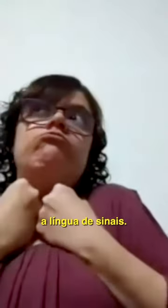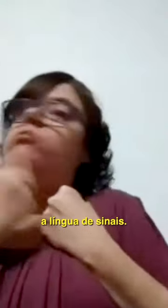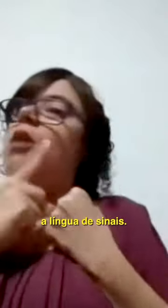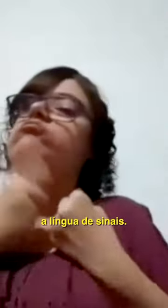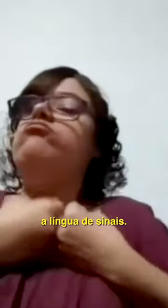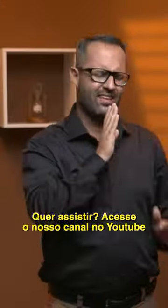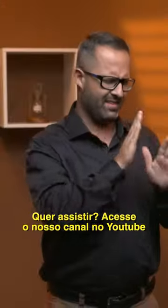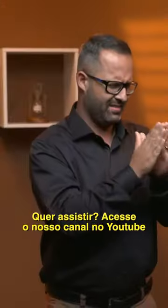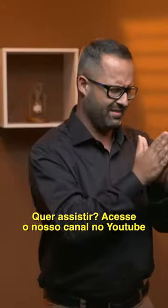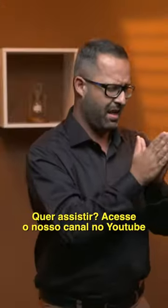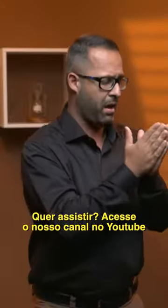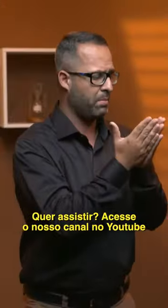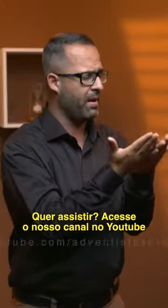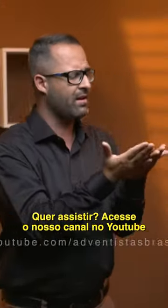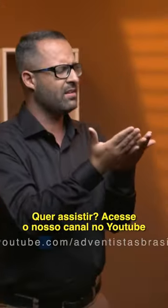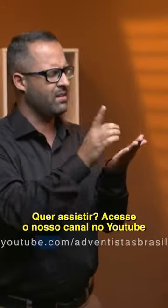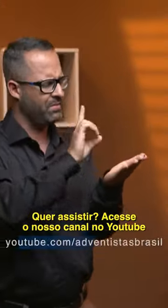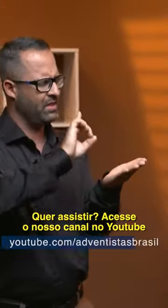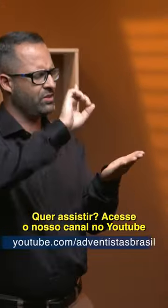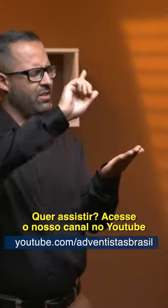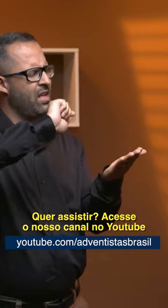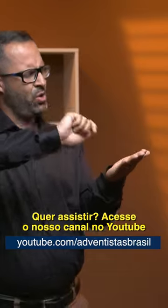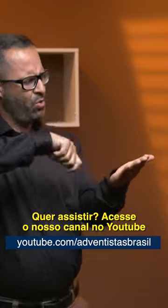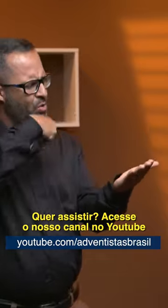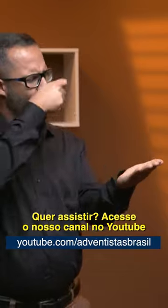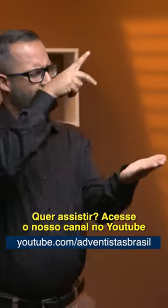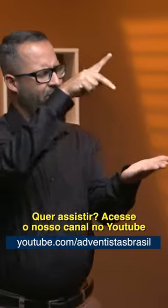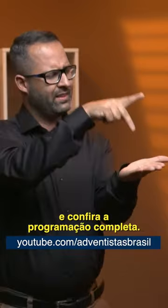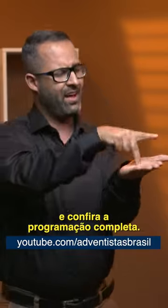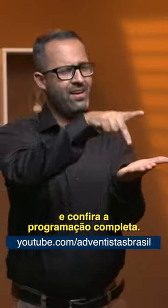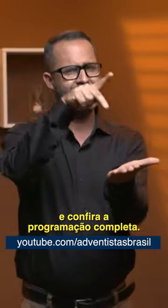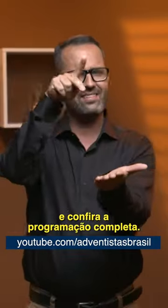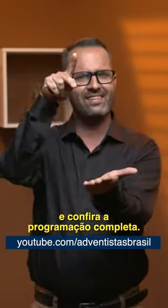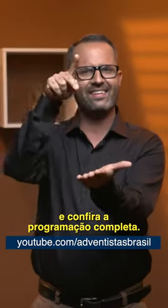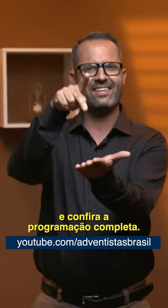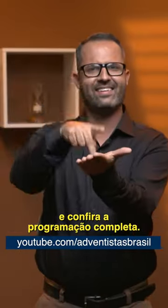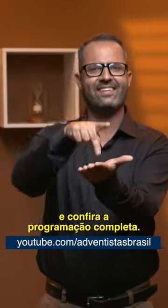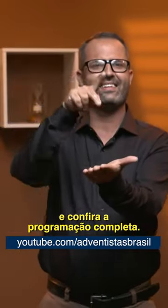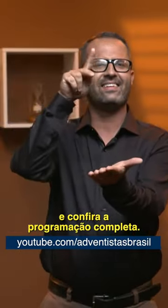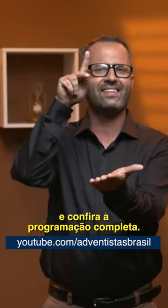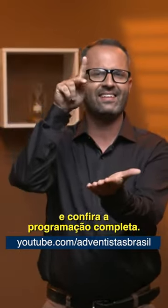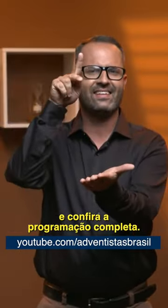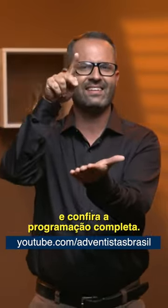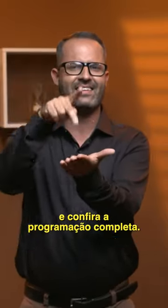sinais. Quer assistir? Acesse o nosso canal no YouTube e confira a programação completa.